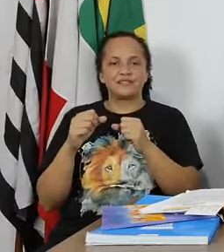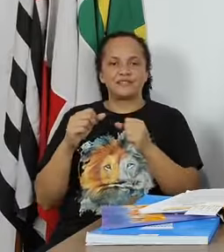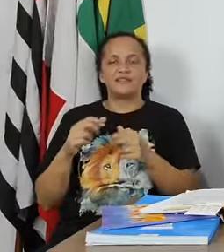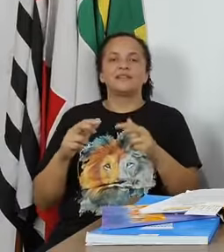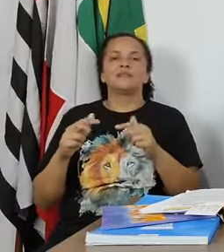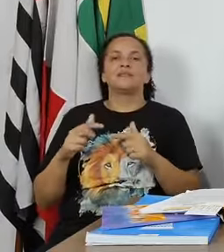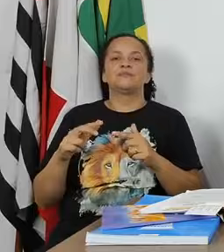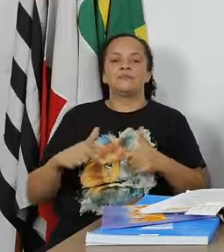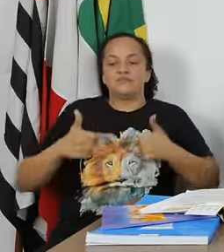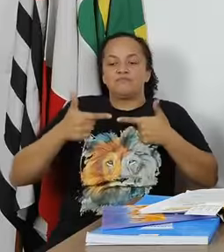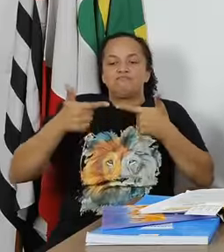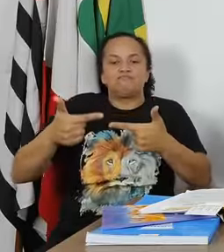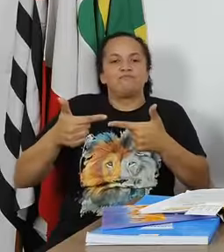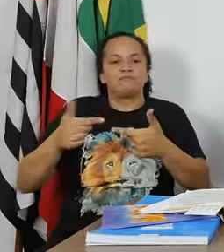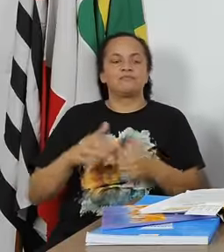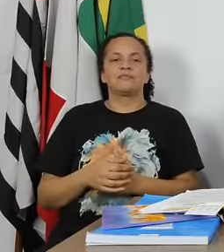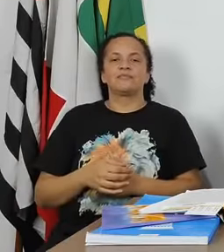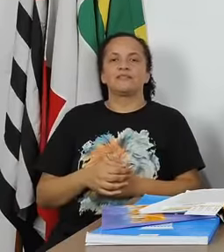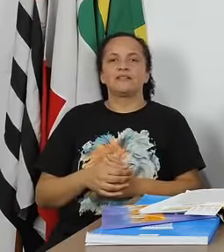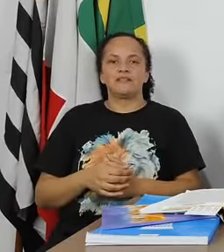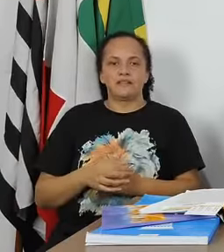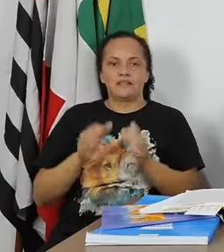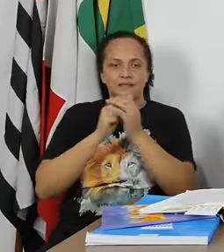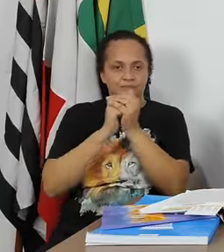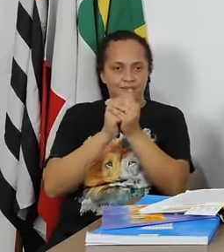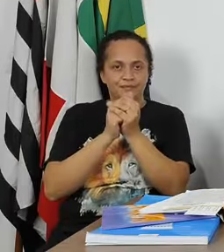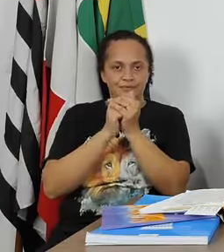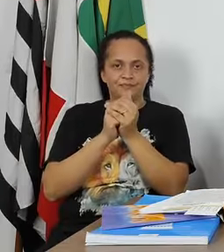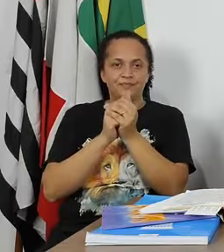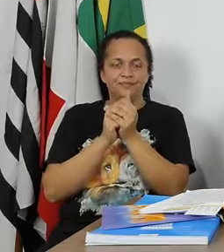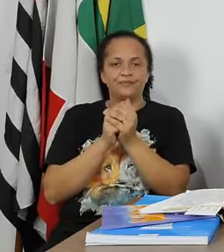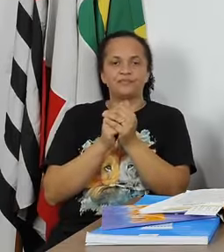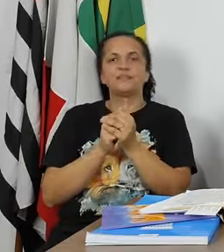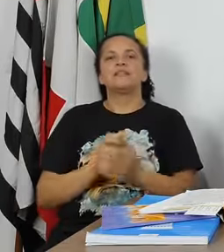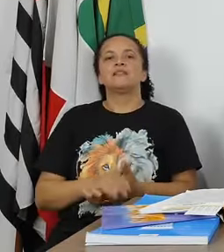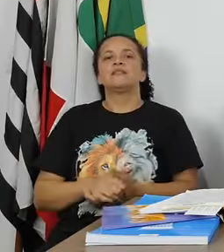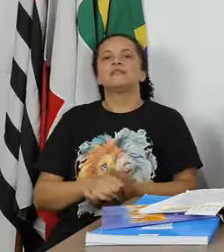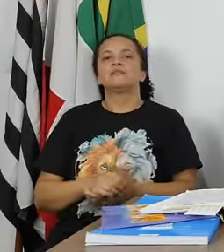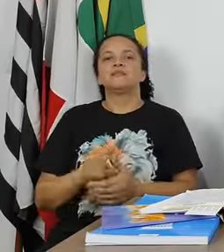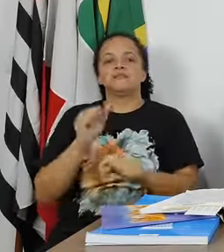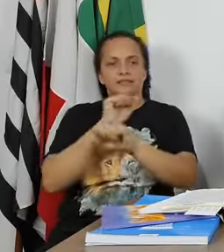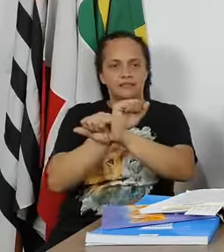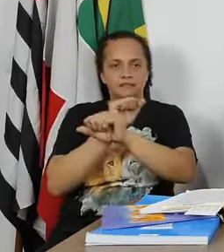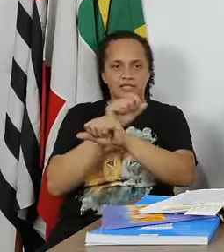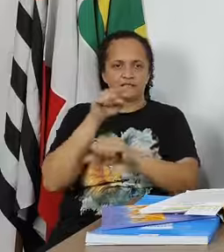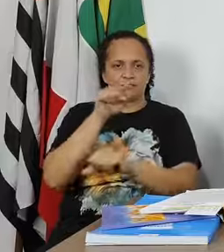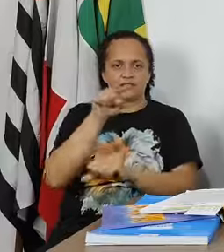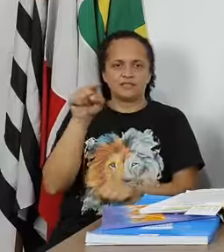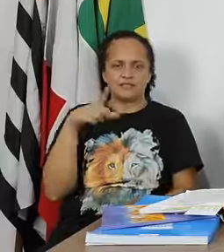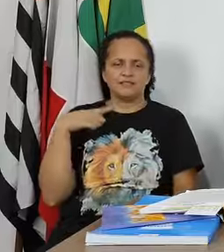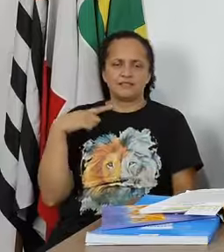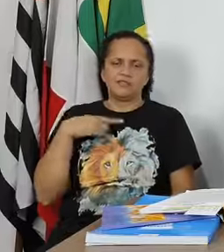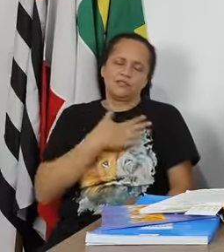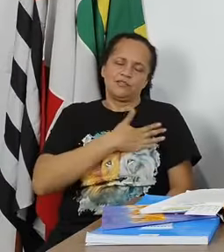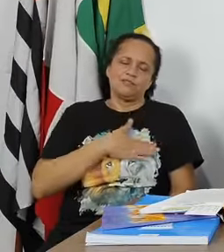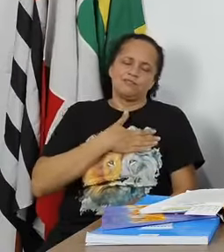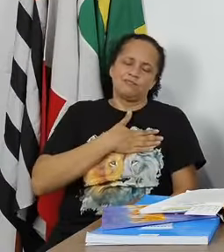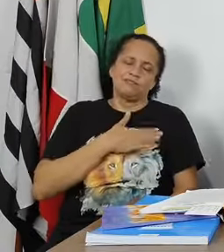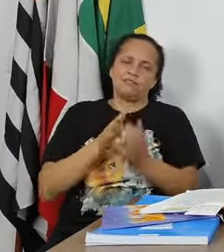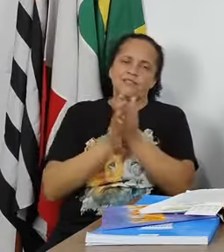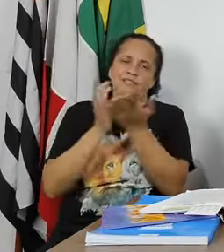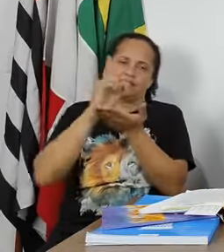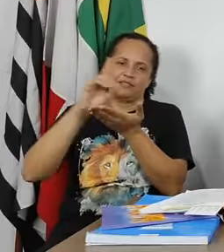desqualificar a palavra do Senhor. Amém? Bom, espero que vocês tenham gostado dessa palavra, que essa palavra tenha falado